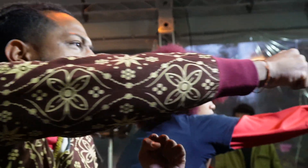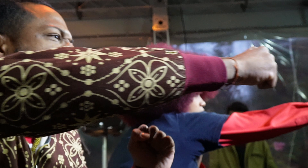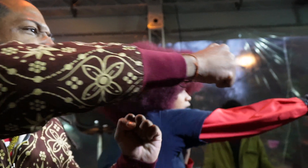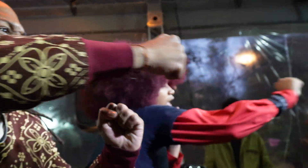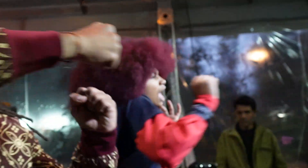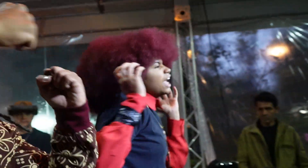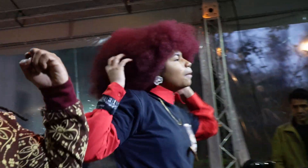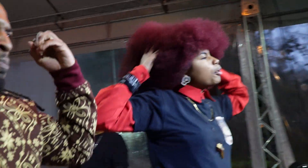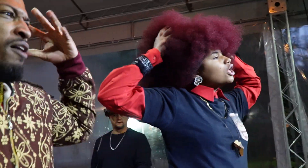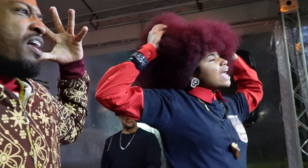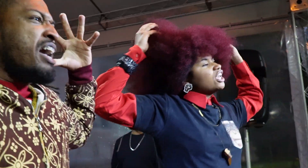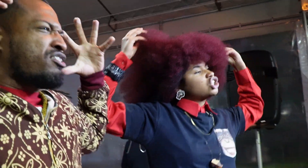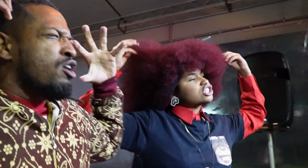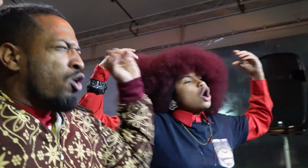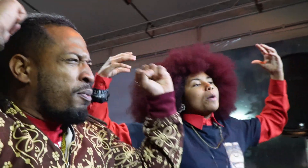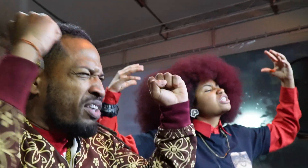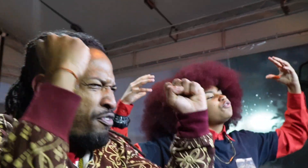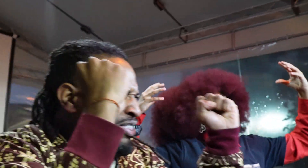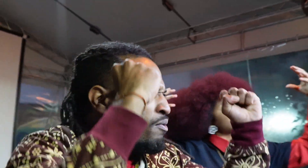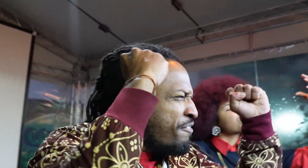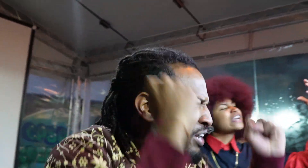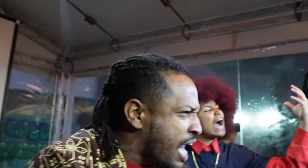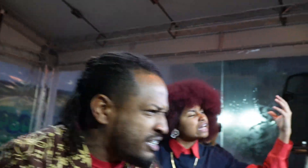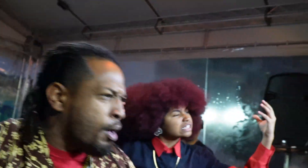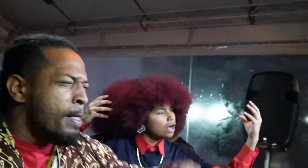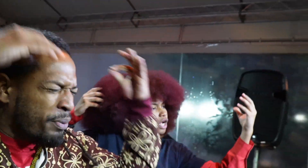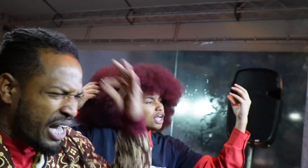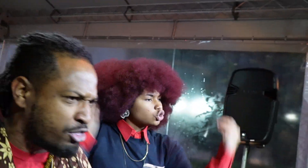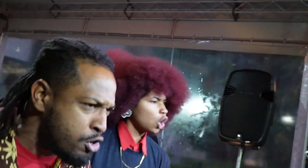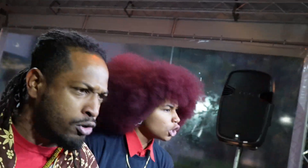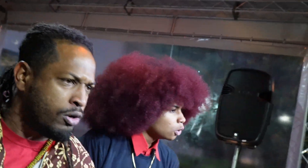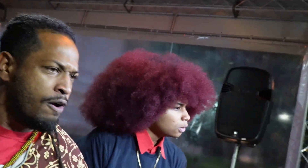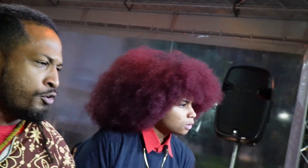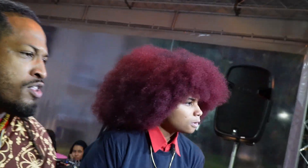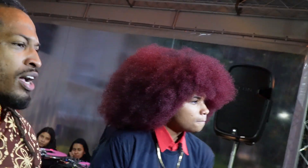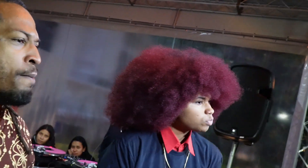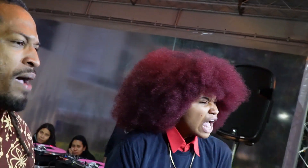meu cabelo seguiremos imponentes, como se fosse uma vingança.